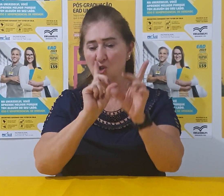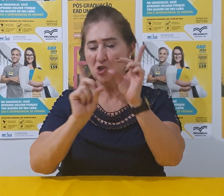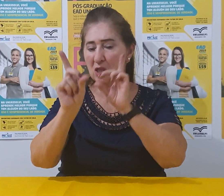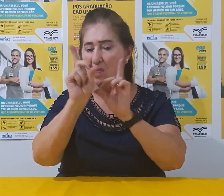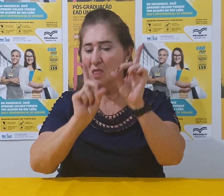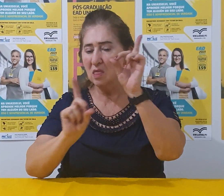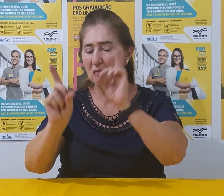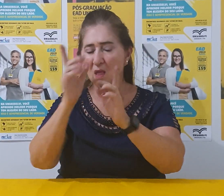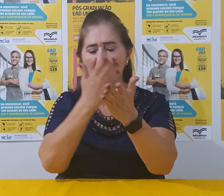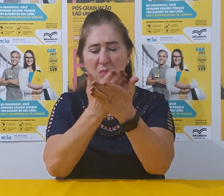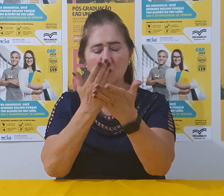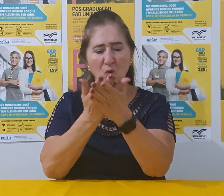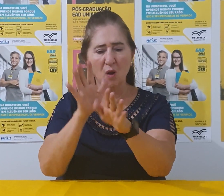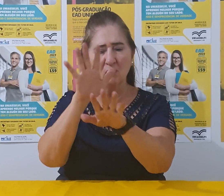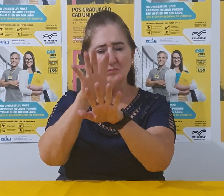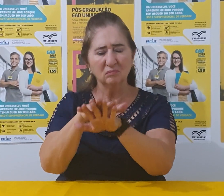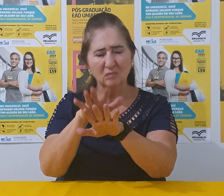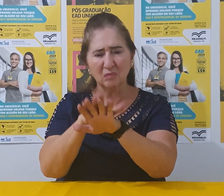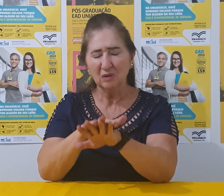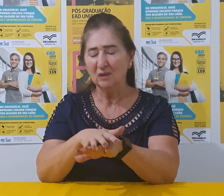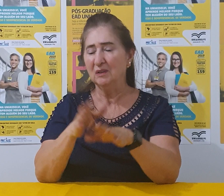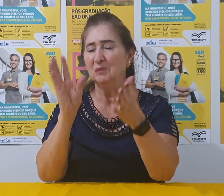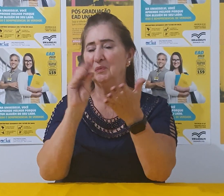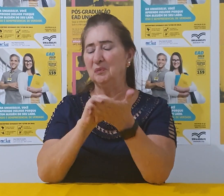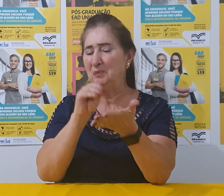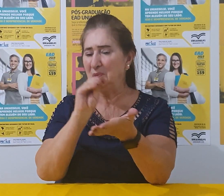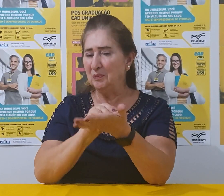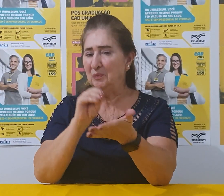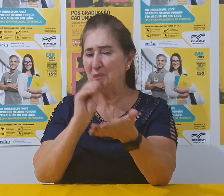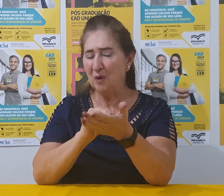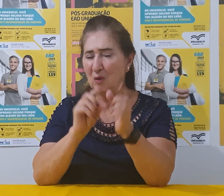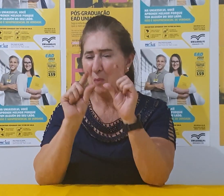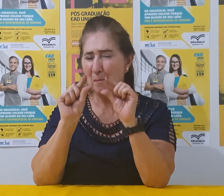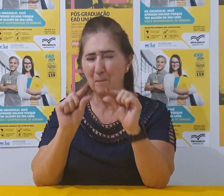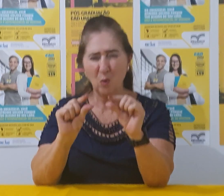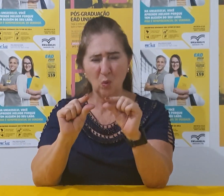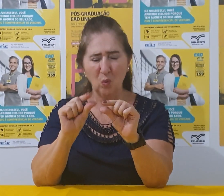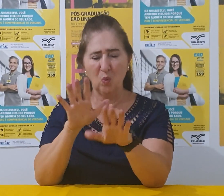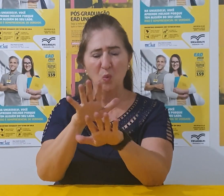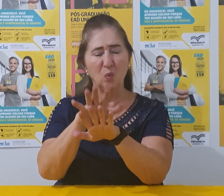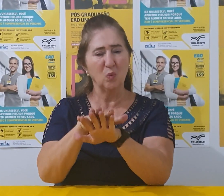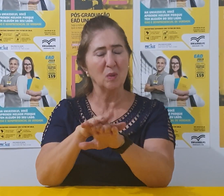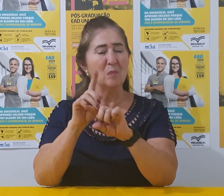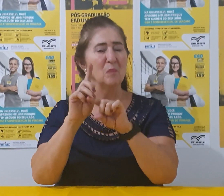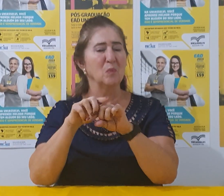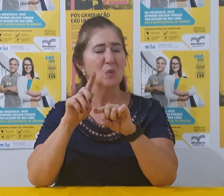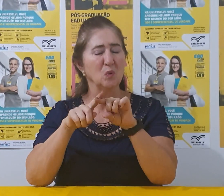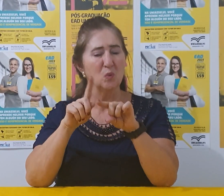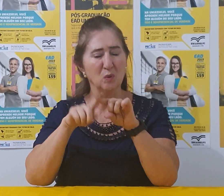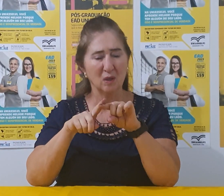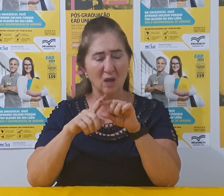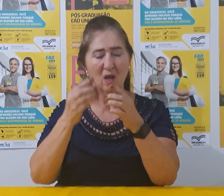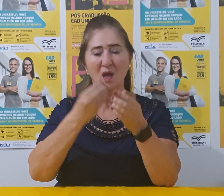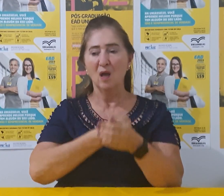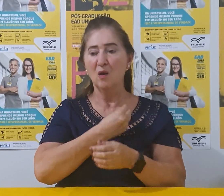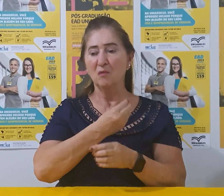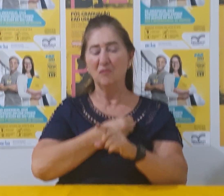contribui para uma aprendizagem falha e pouco inclusiva. Isso se dá pois vivem em uma cultura linguística